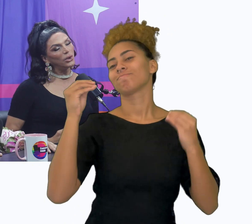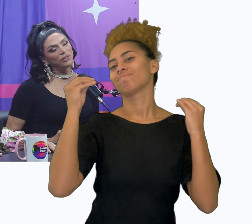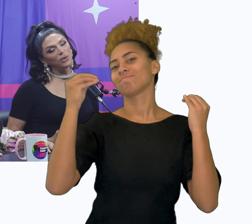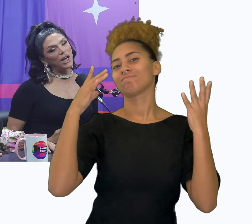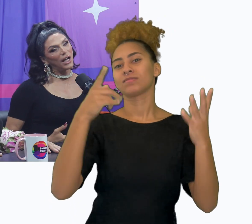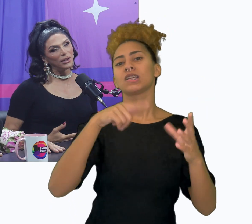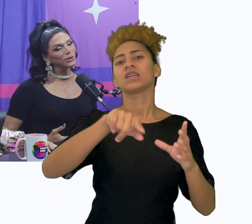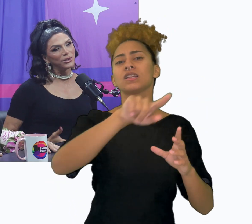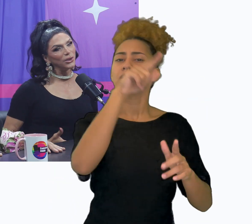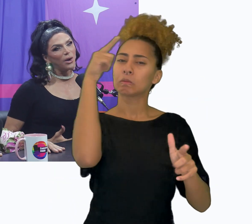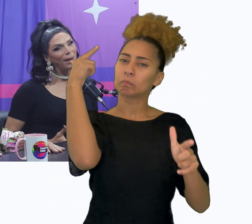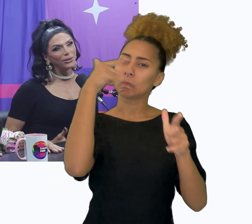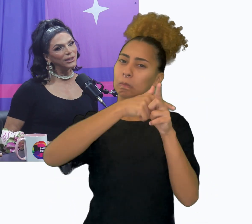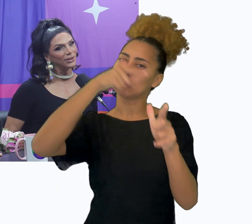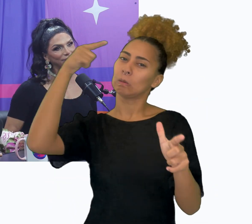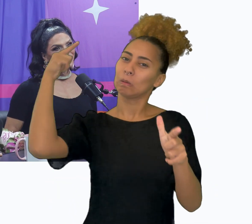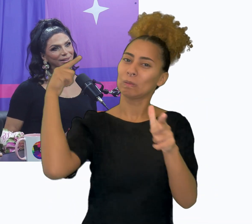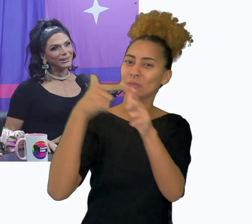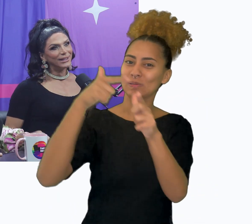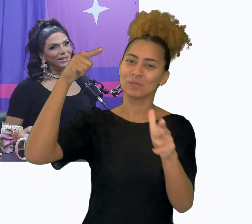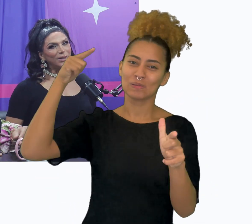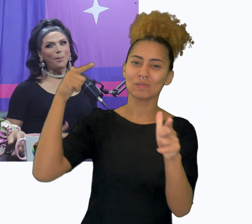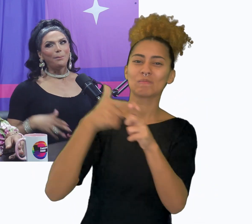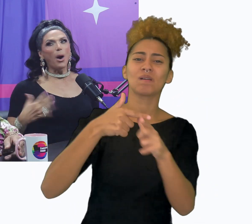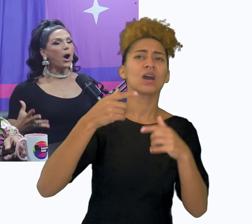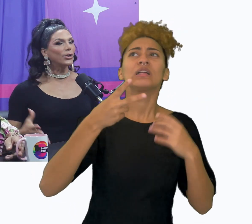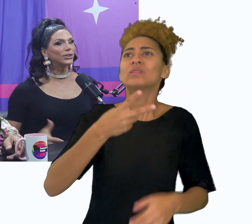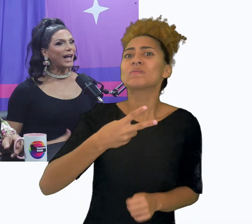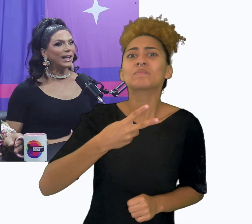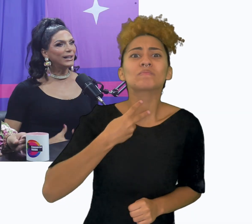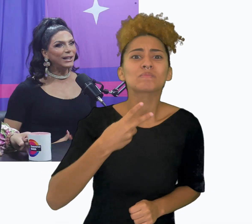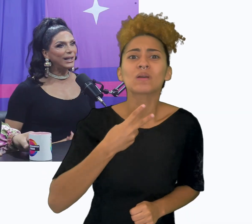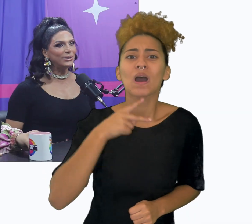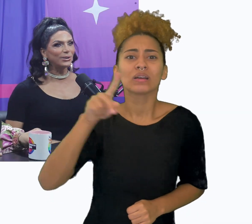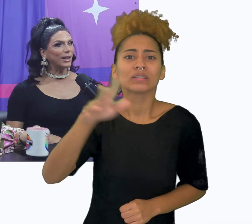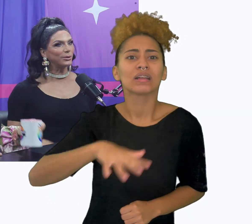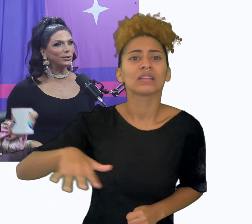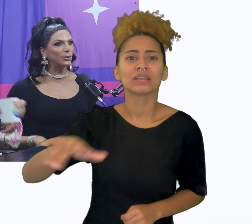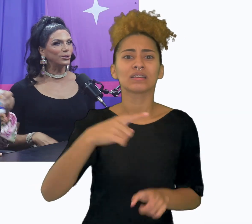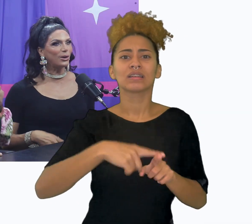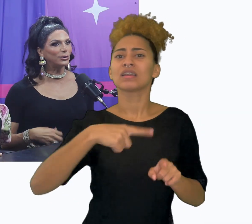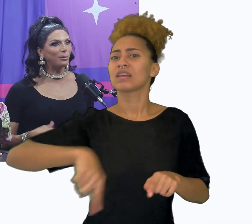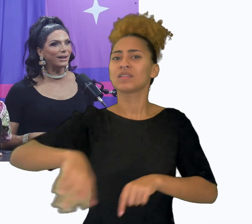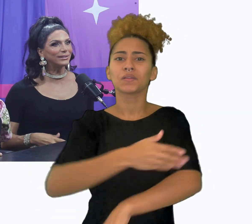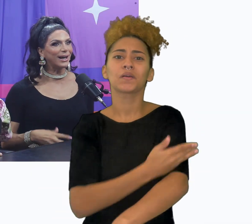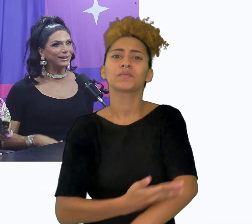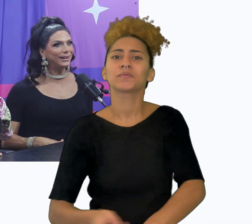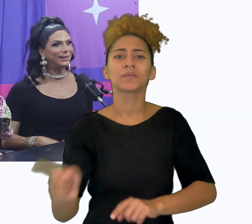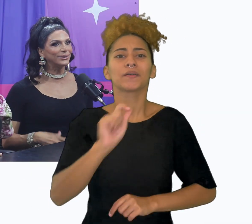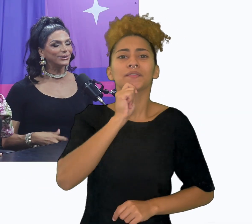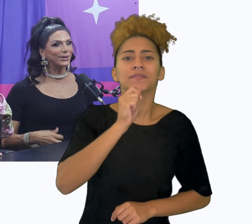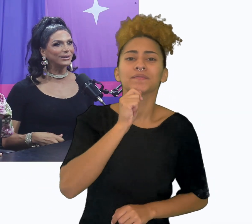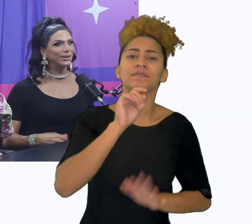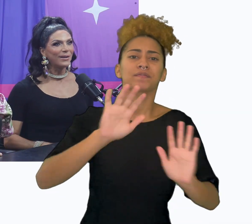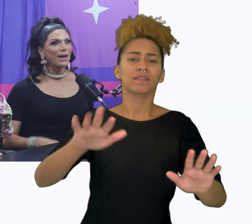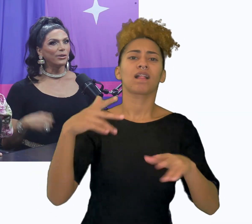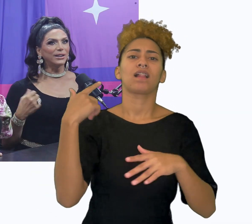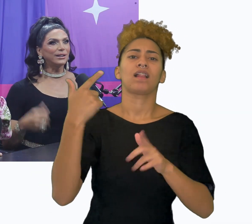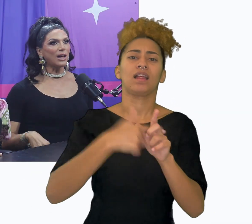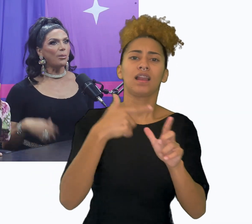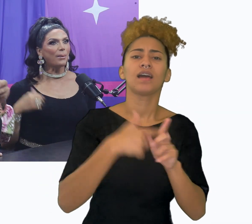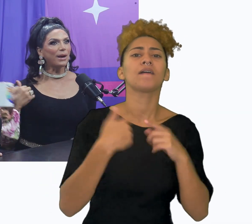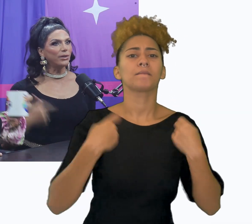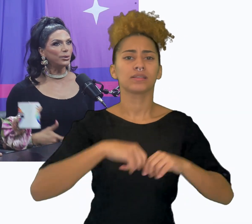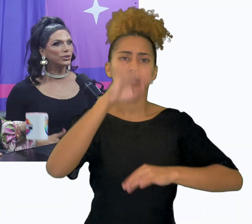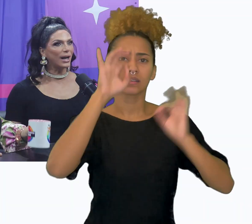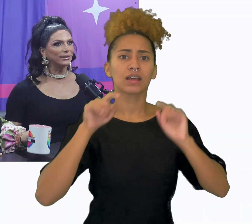quê? Mano, eu levei um carão, não foi normal, não. Não pode tá ali, não sei o que, as pessoas não estão acostumadas ainda, não sei o que, não sei o que. Você